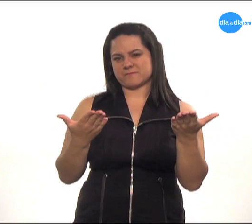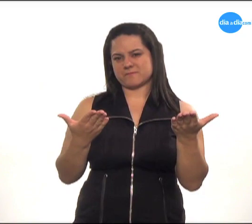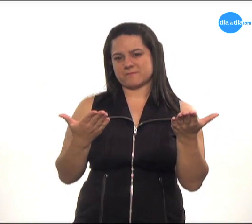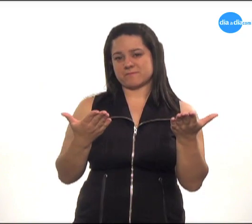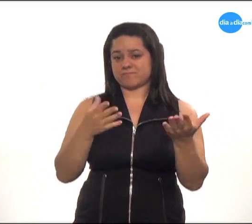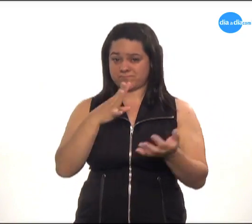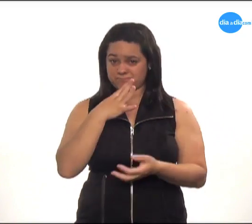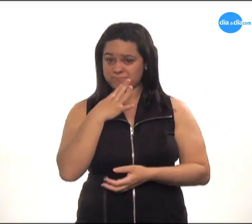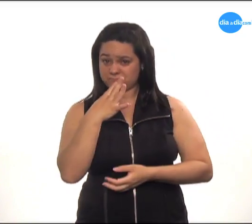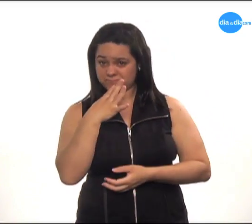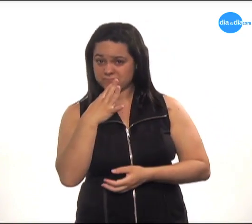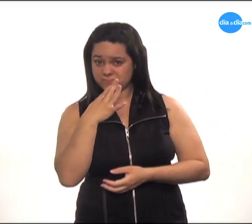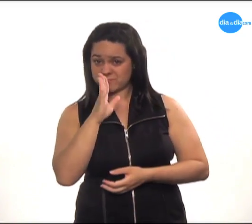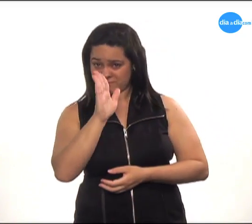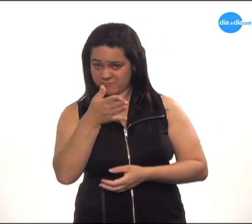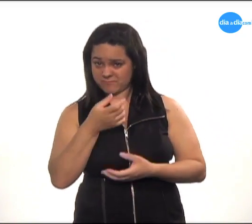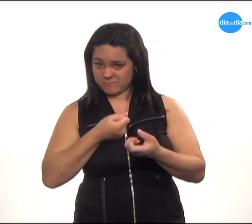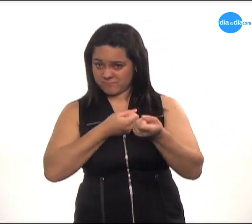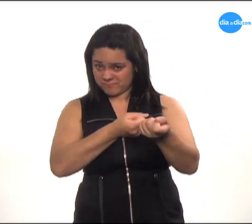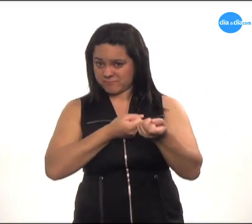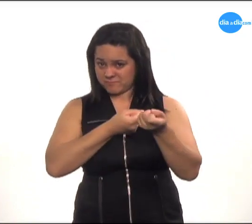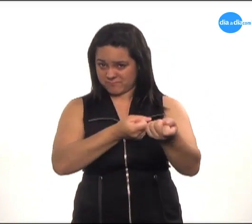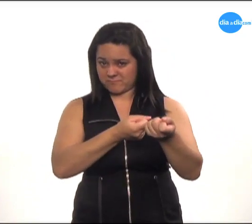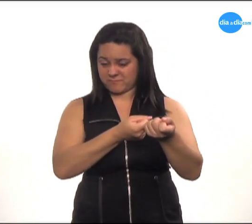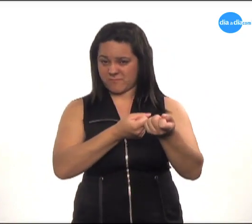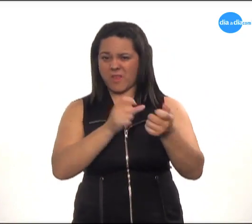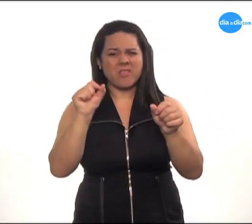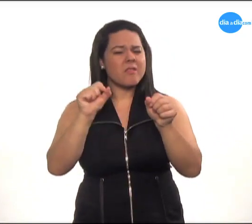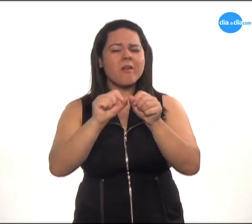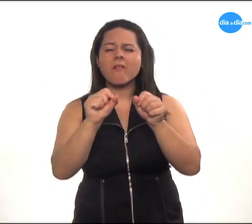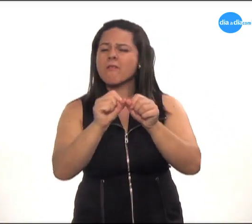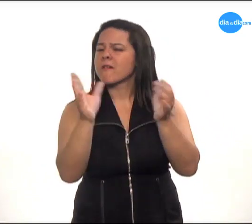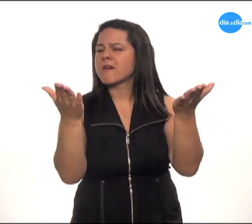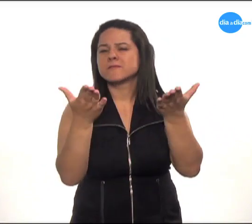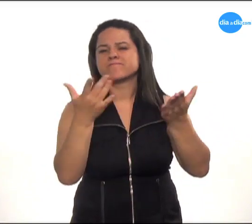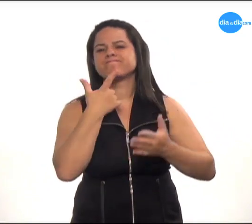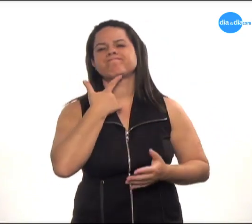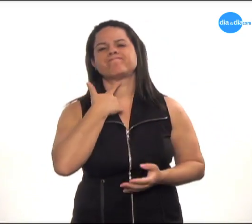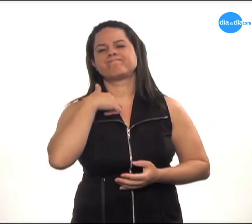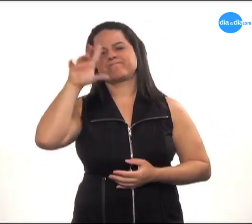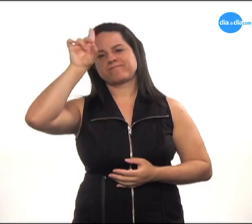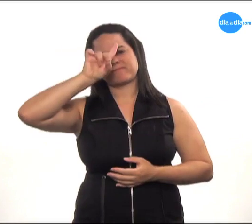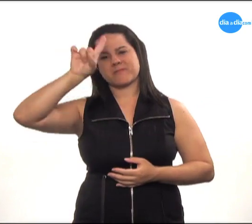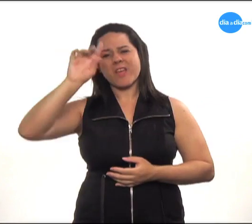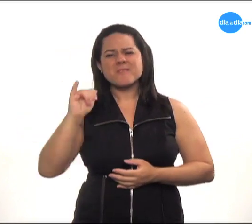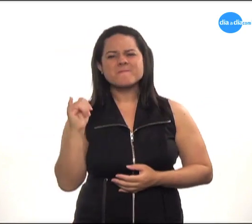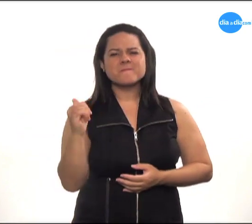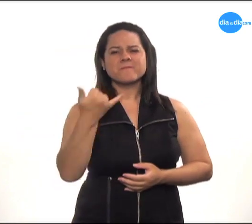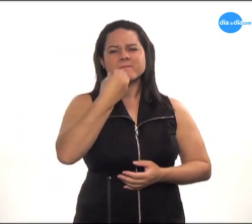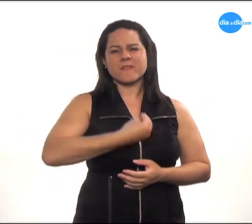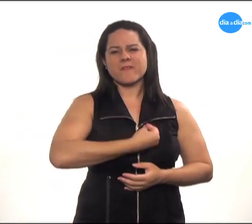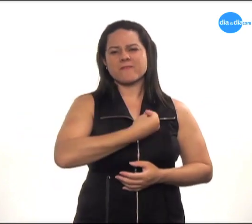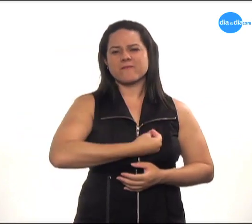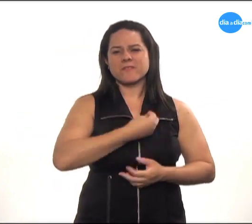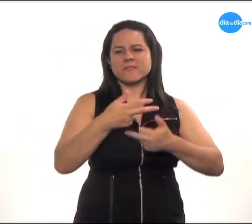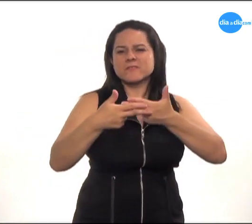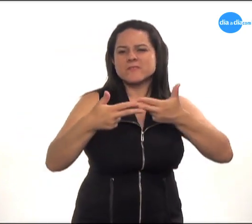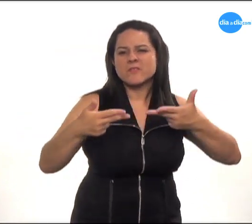Você já ouviu isso? Não cumpra a vontade de Deus. Desfrute tudo já